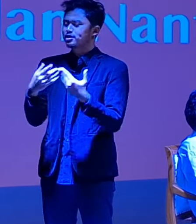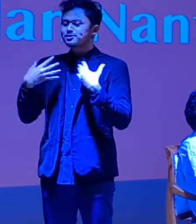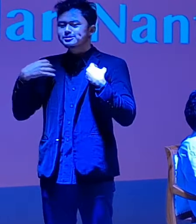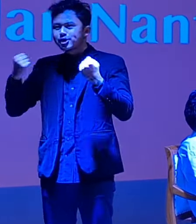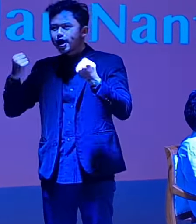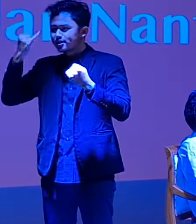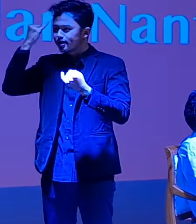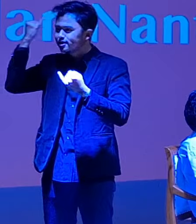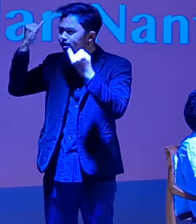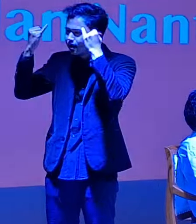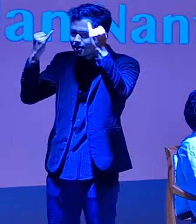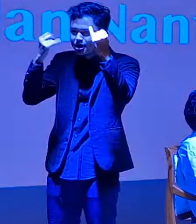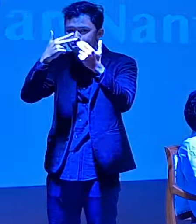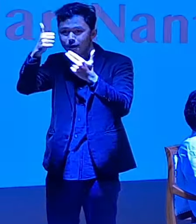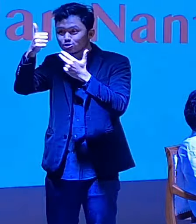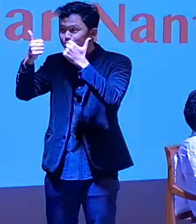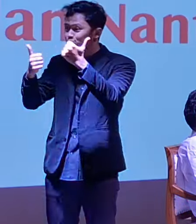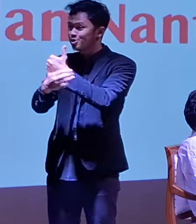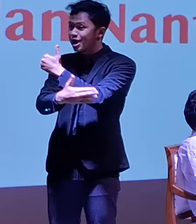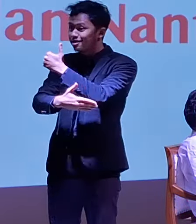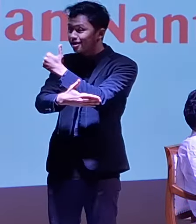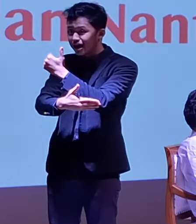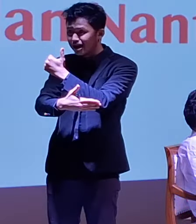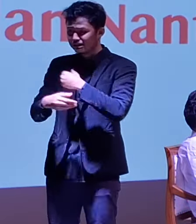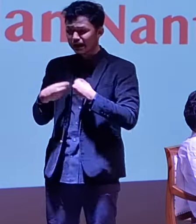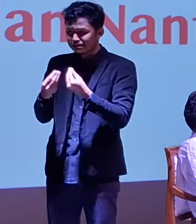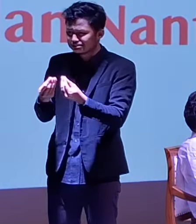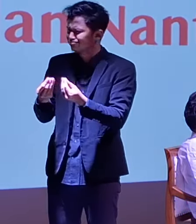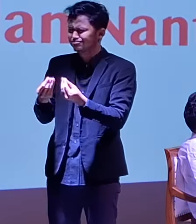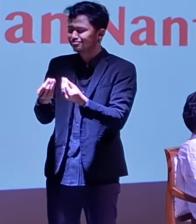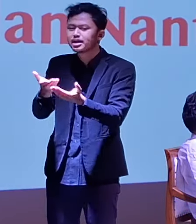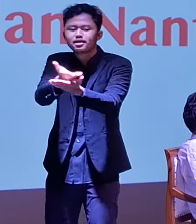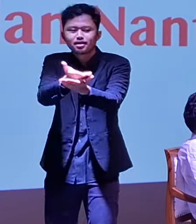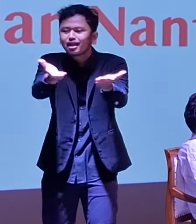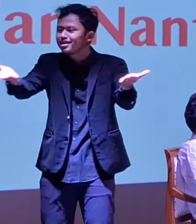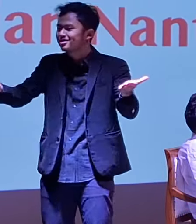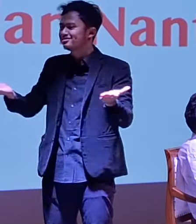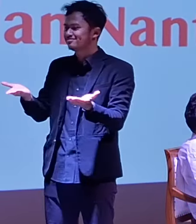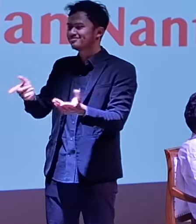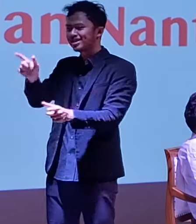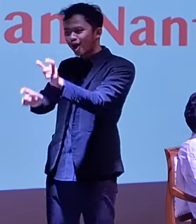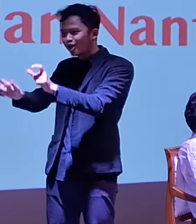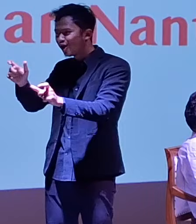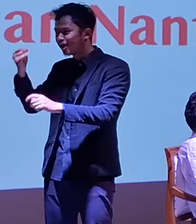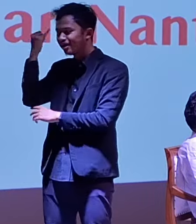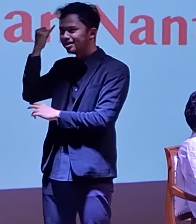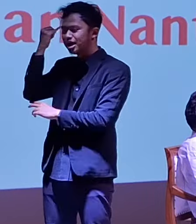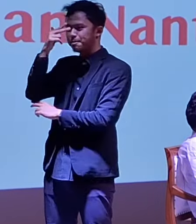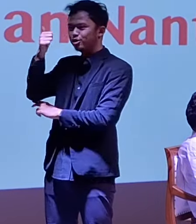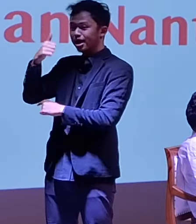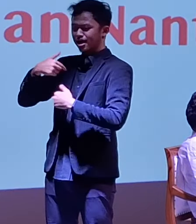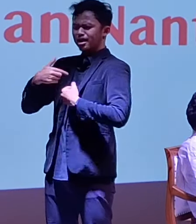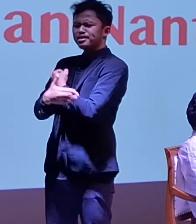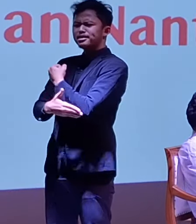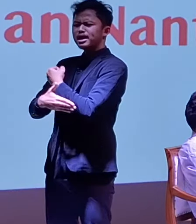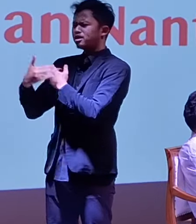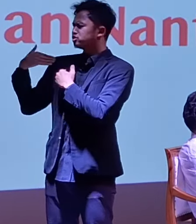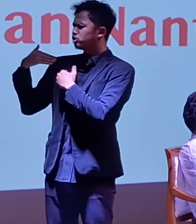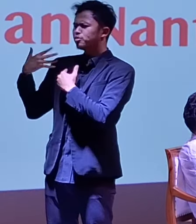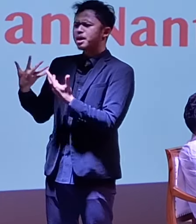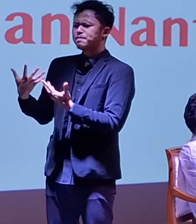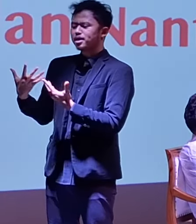Ide-ide gagasan bukan dari negara, ide dan gagasan dari para pelaku. Tetapi kita bertanggung jawab membuat ekosistemnya,